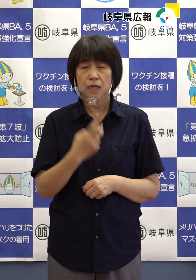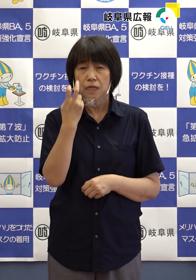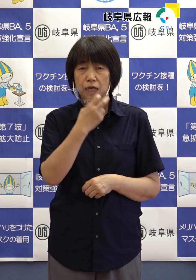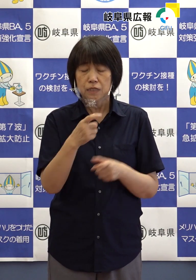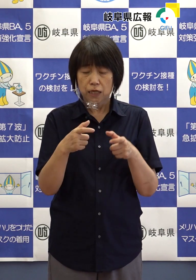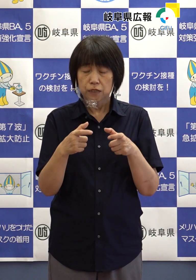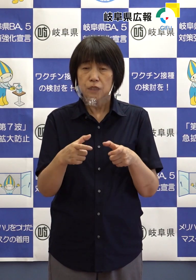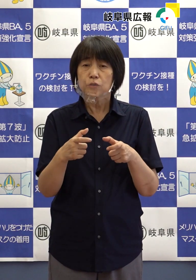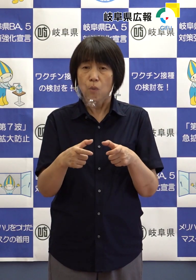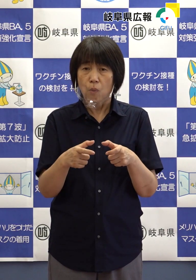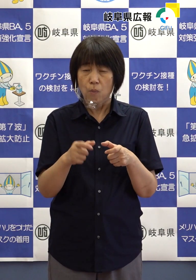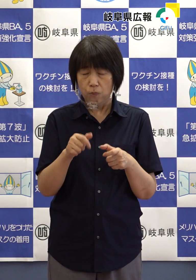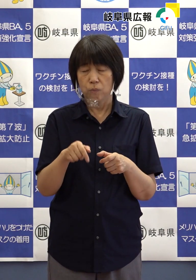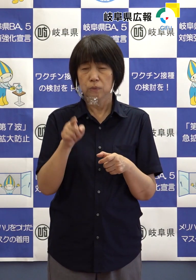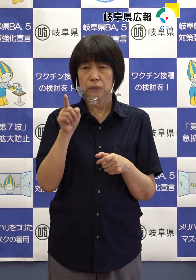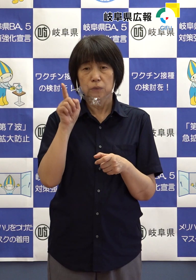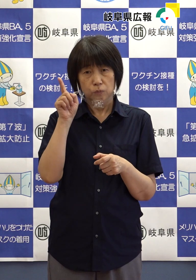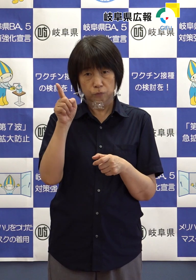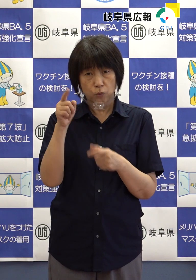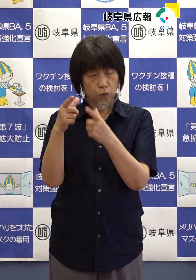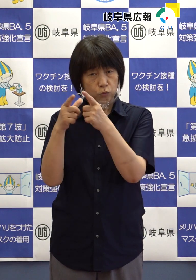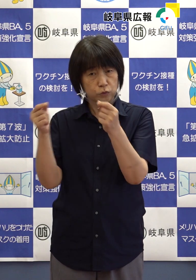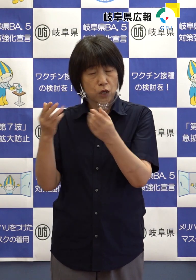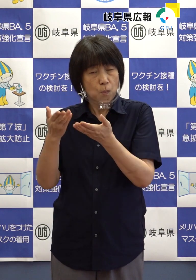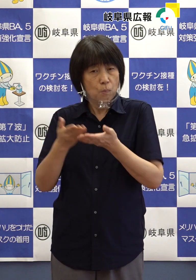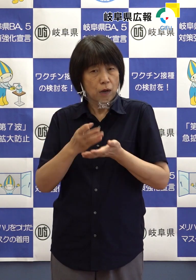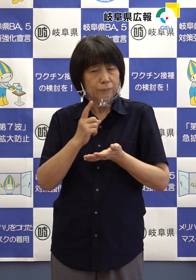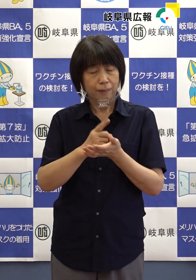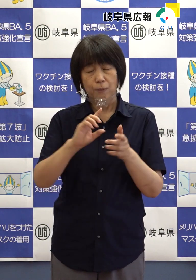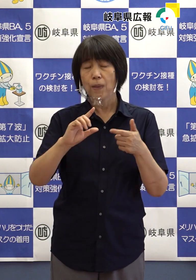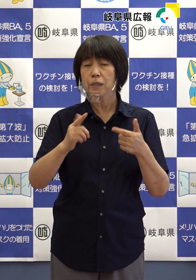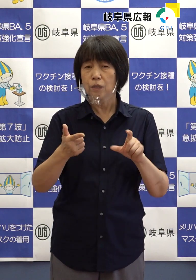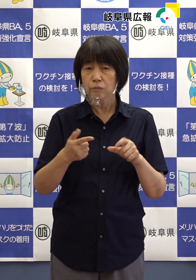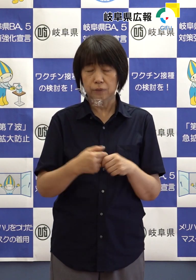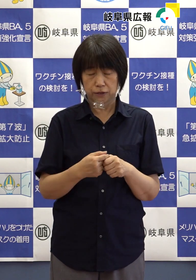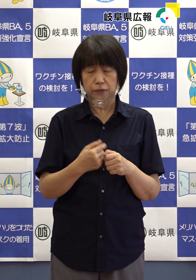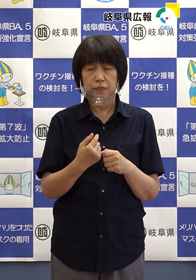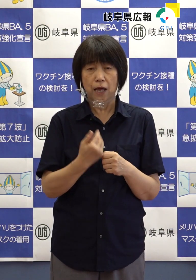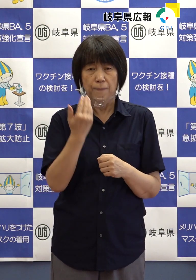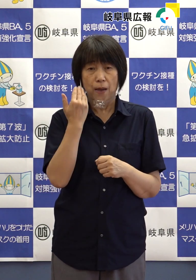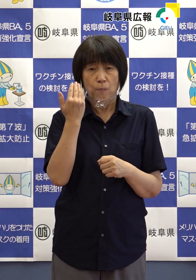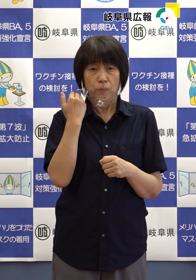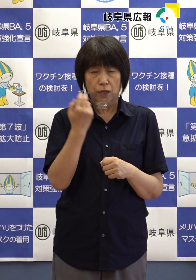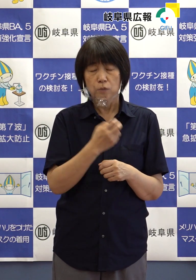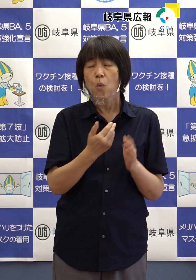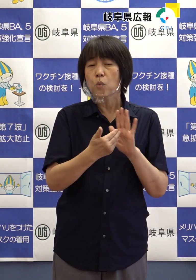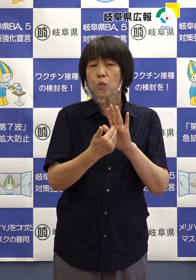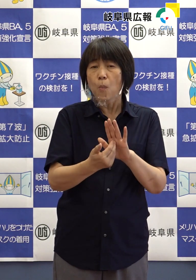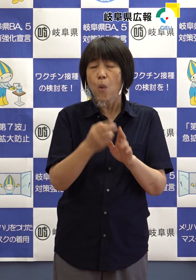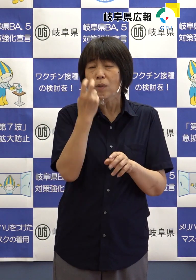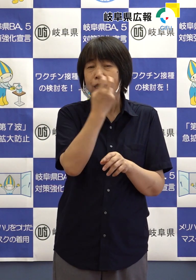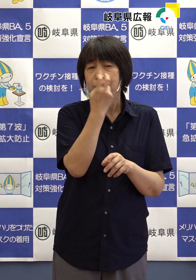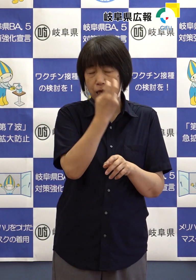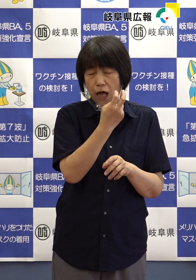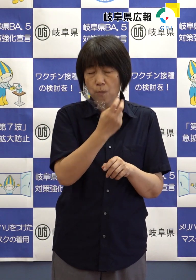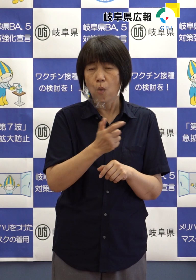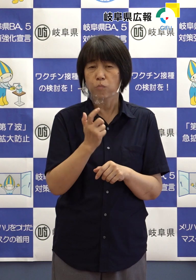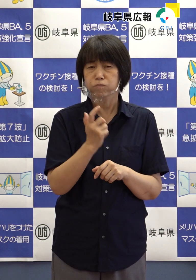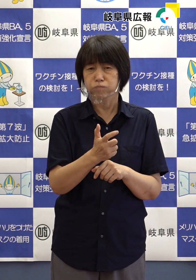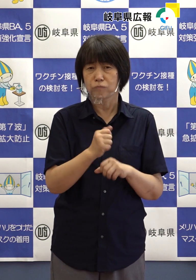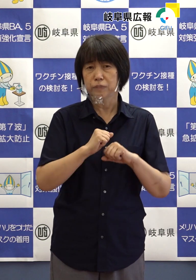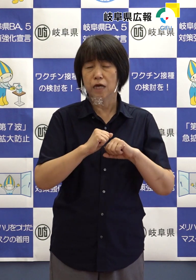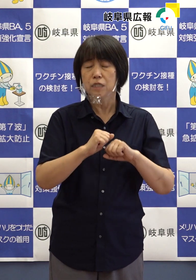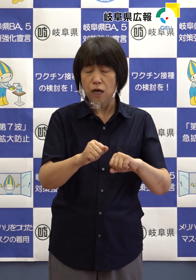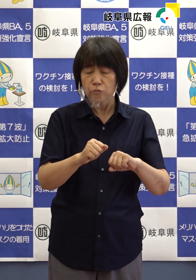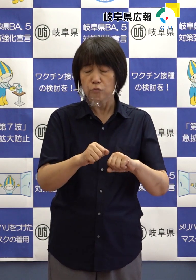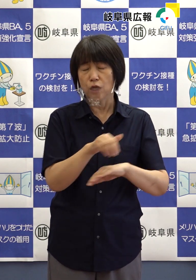んので様々なもうまあ事前の予防的な検査これから徹底的にやろうというわけですからあのトータルとし